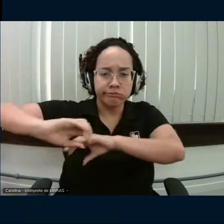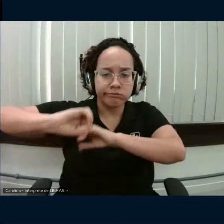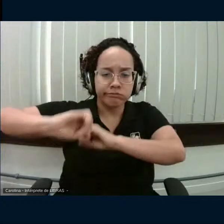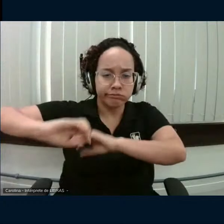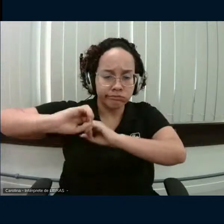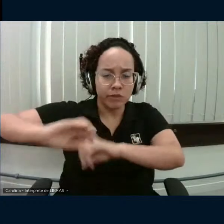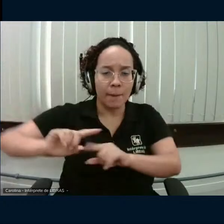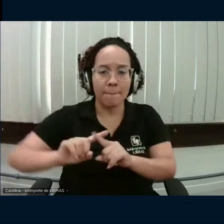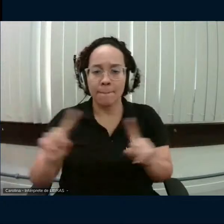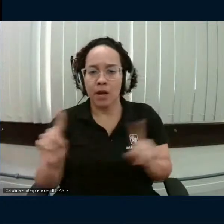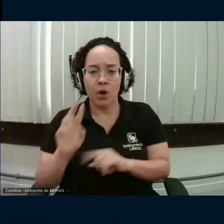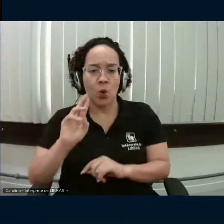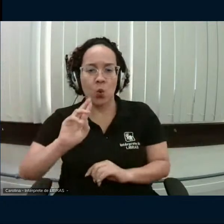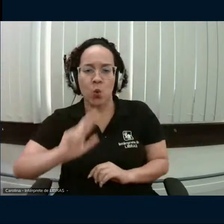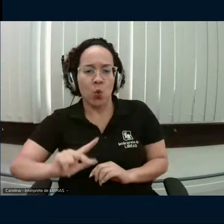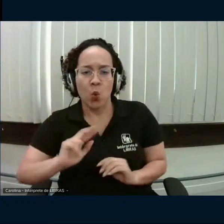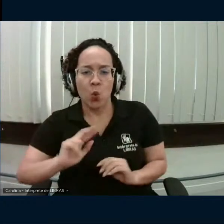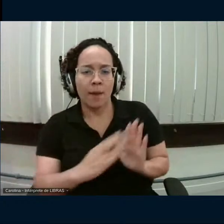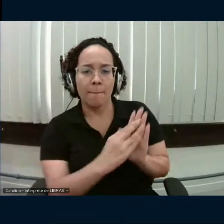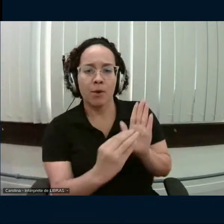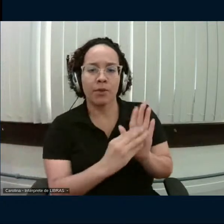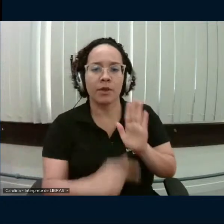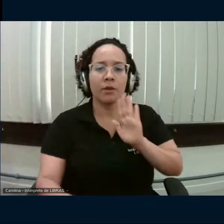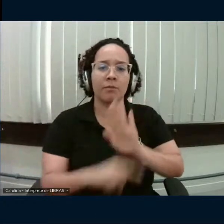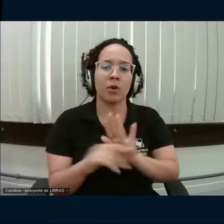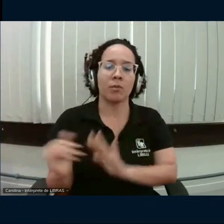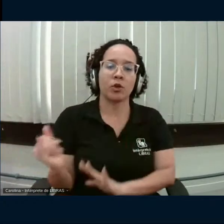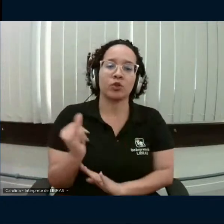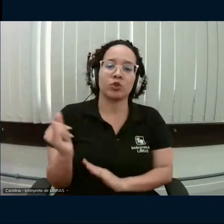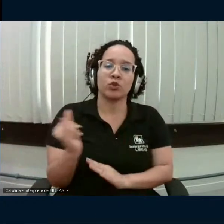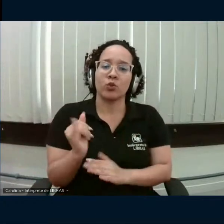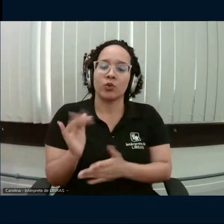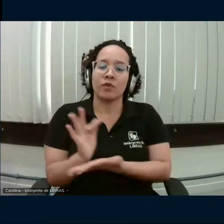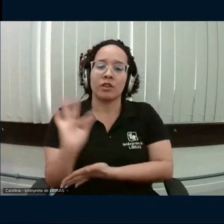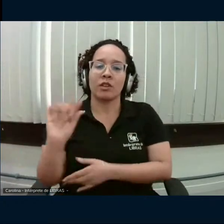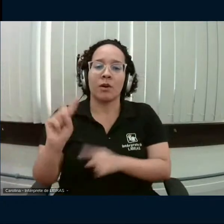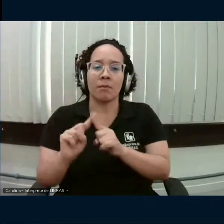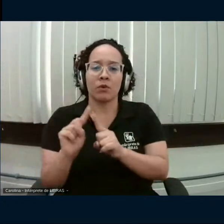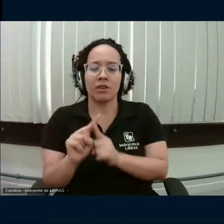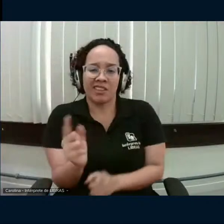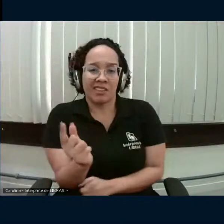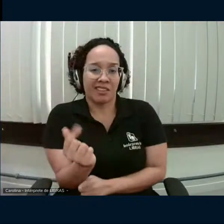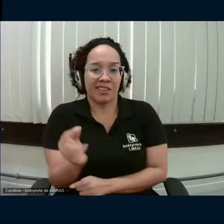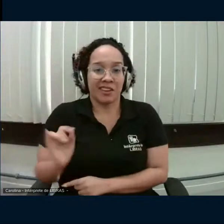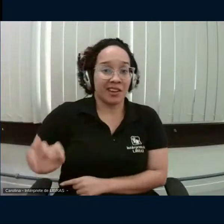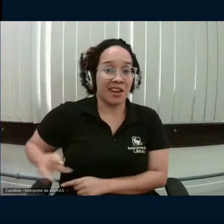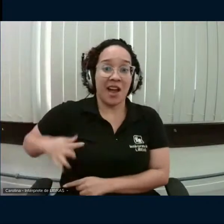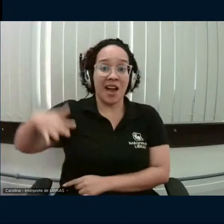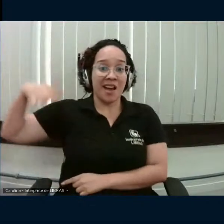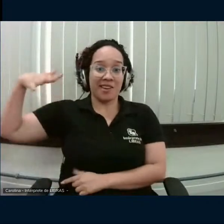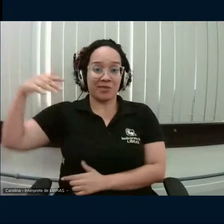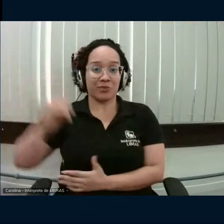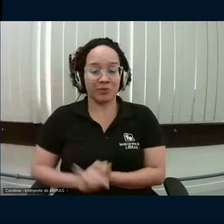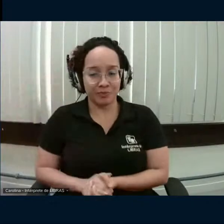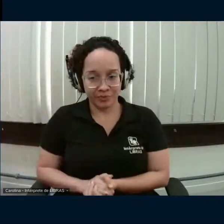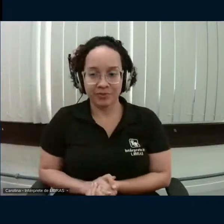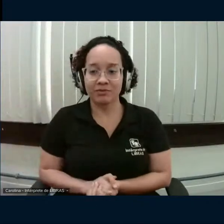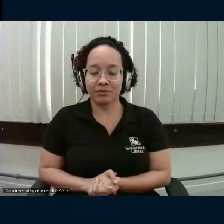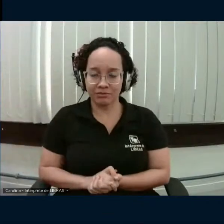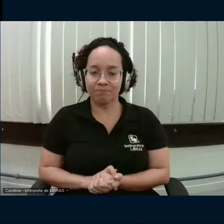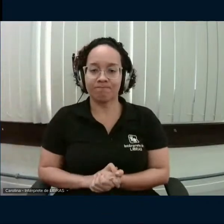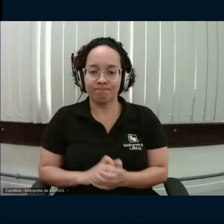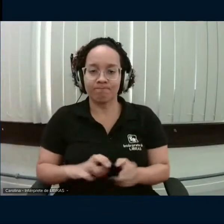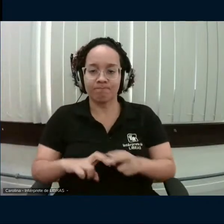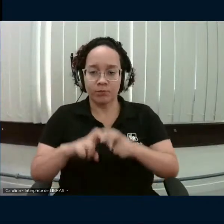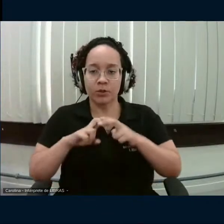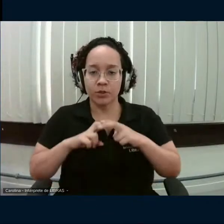modelo dos institutos, porque o modelo dos institutos é caro. E aqui eu trago mais um componente